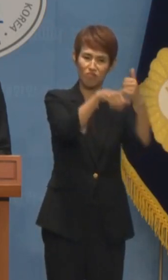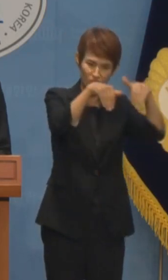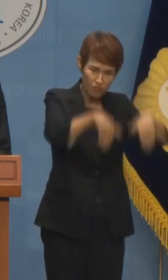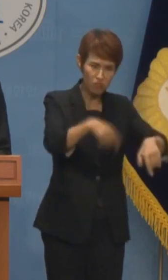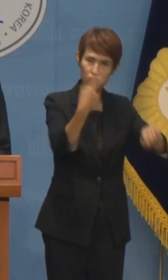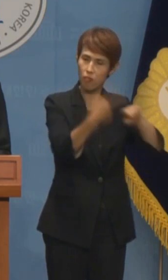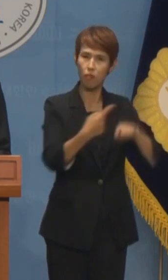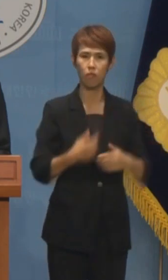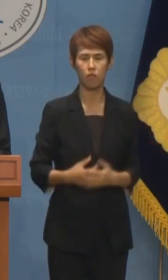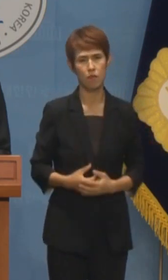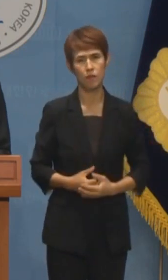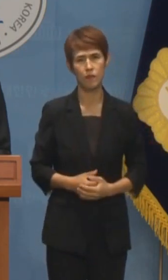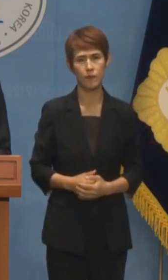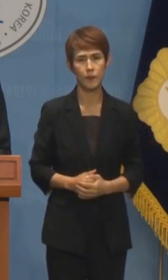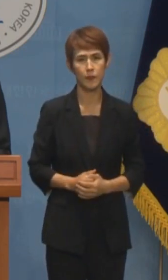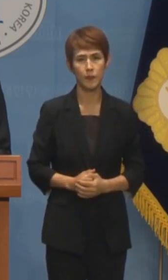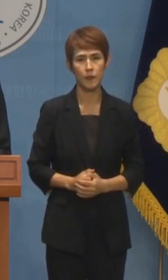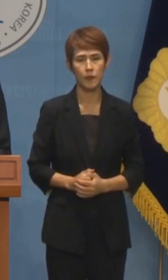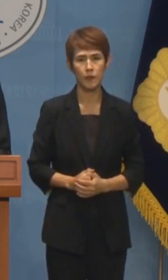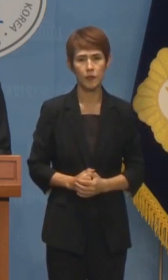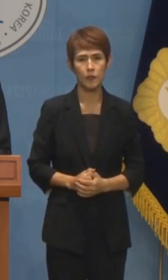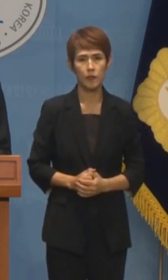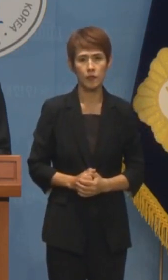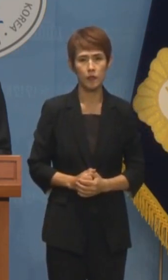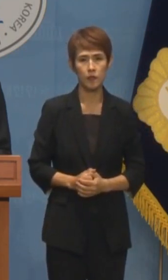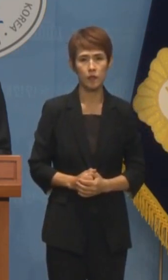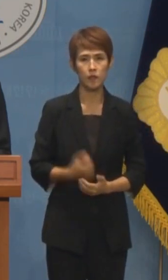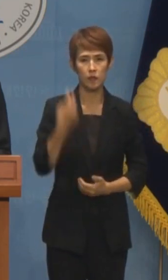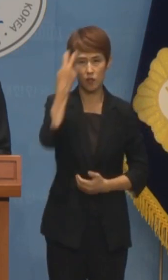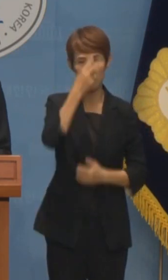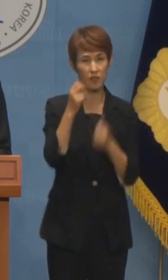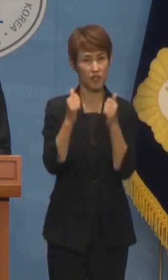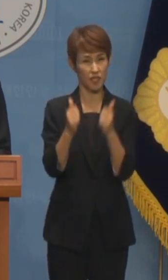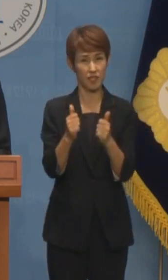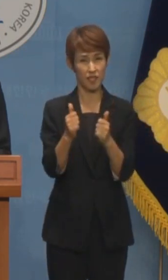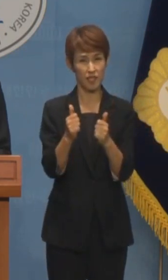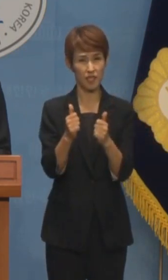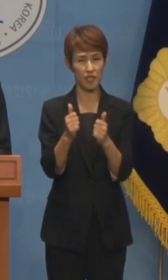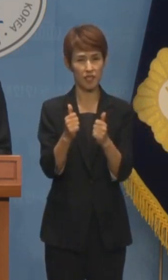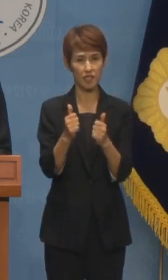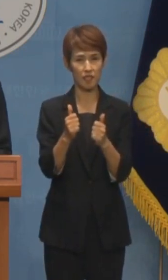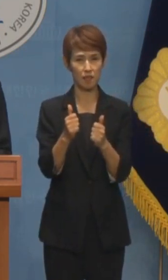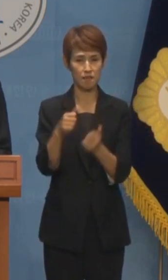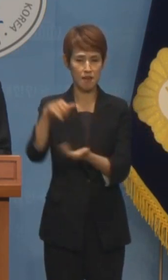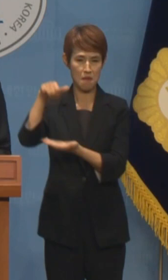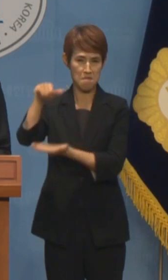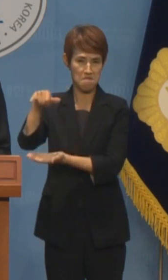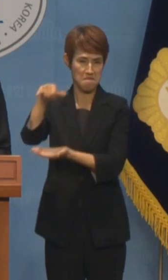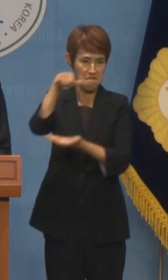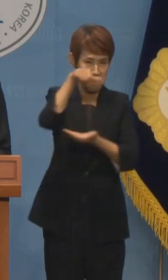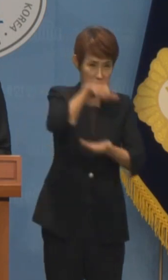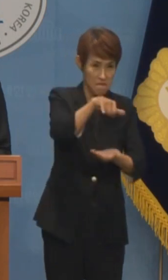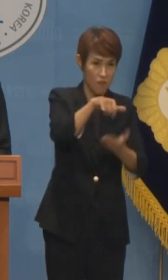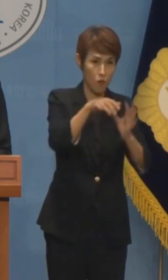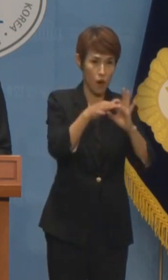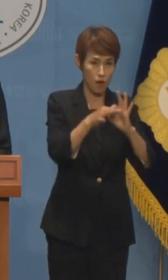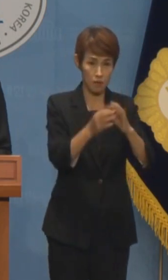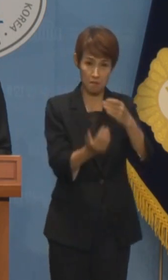전락했습니다. 이를 입증하듯 검찰이 명품백 수수 의혹